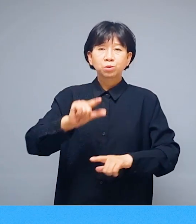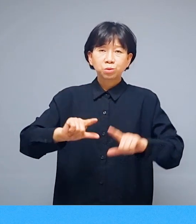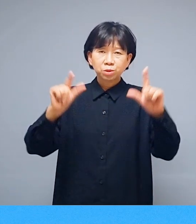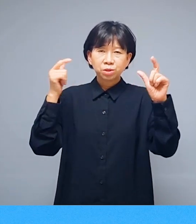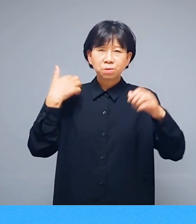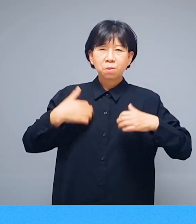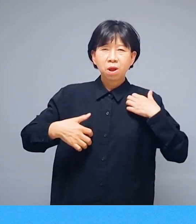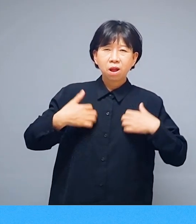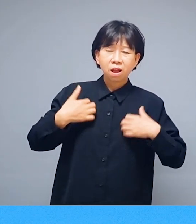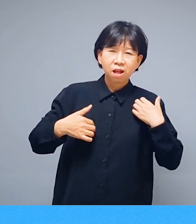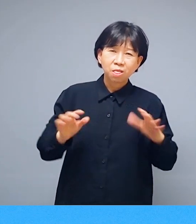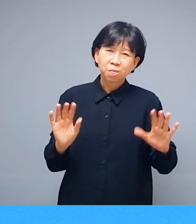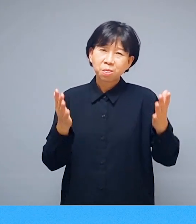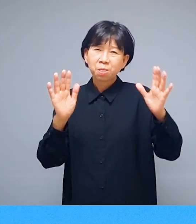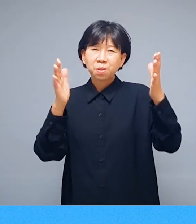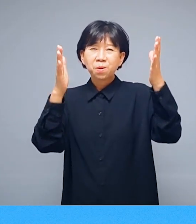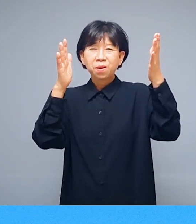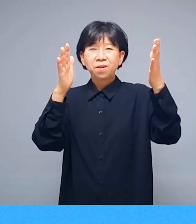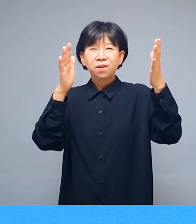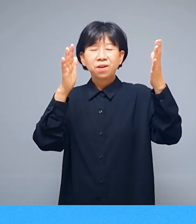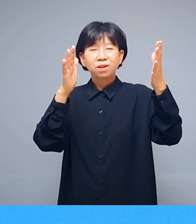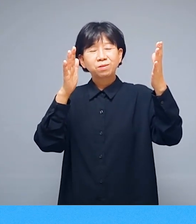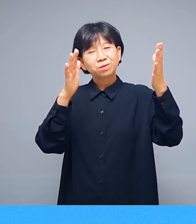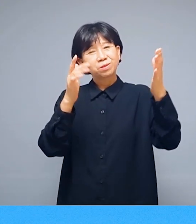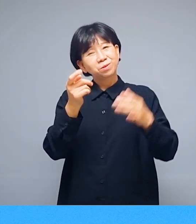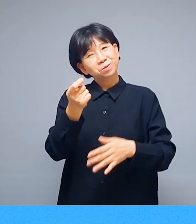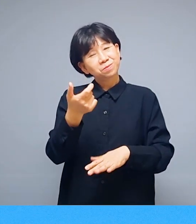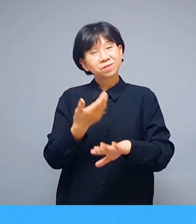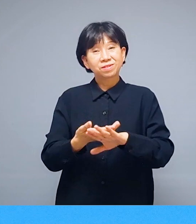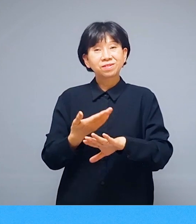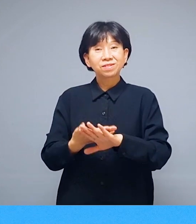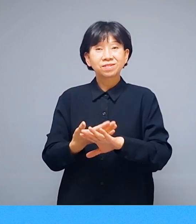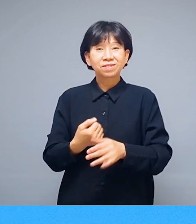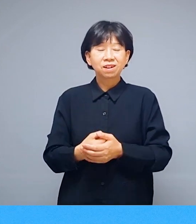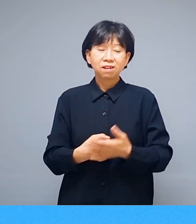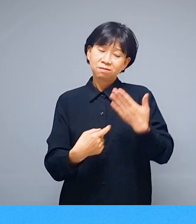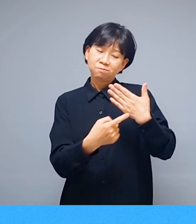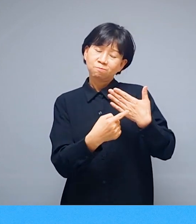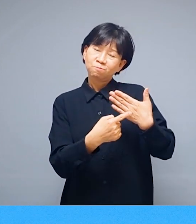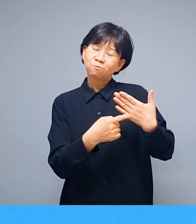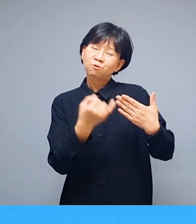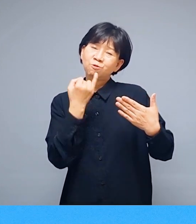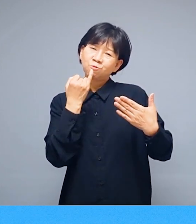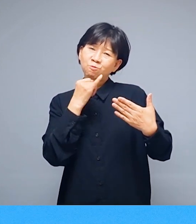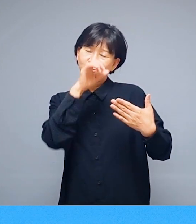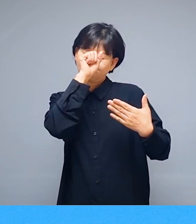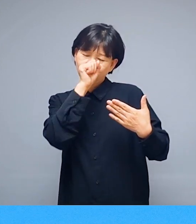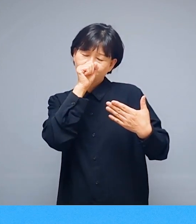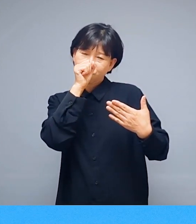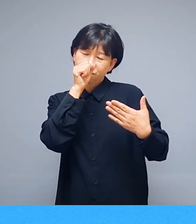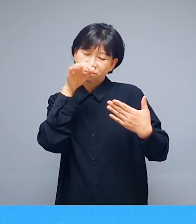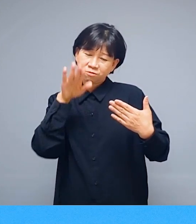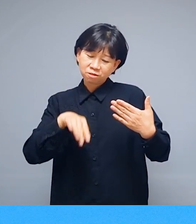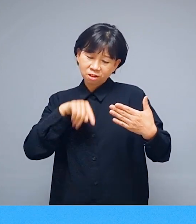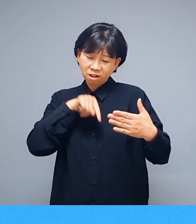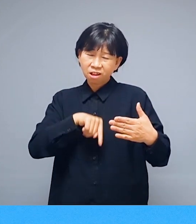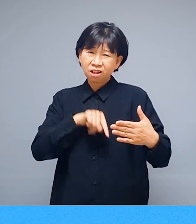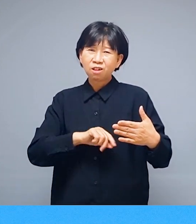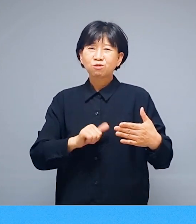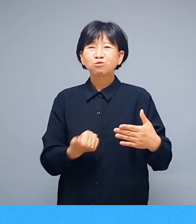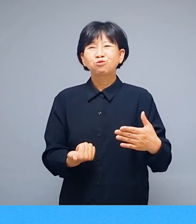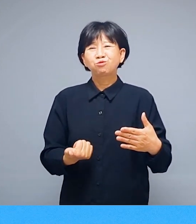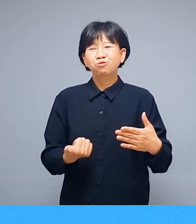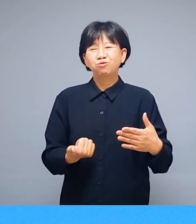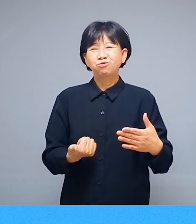대조적이죠. 겉은 멀쩡하지만 속은 죽은 교회라고 하는 사대교회를 통해서